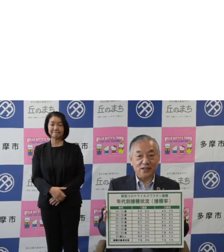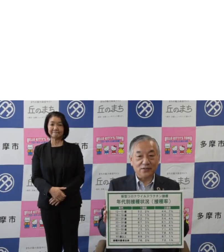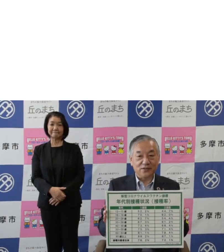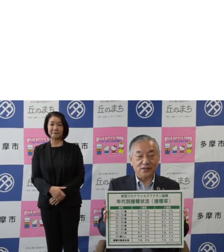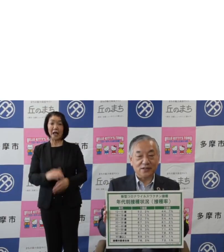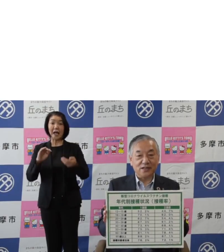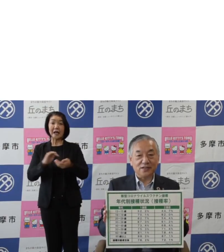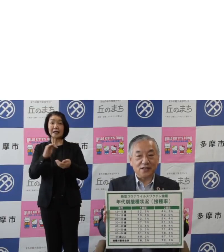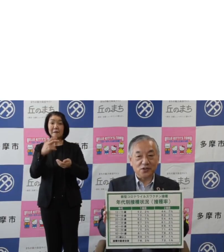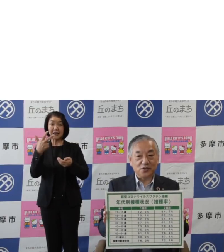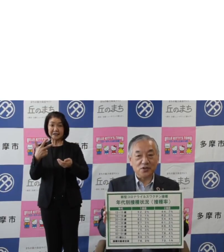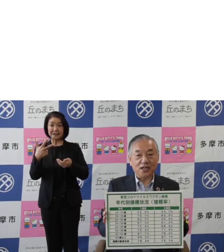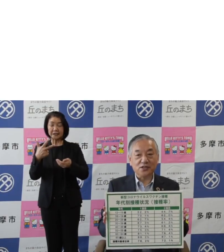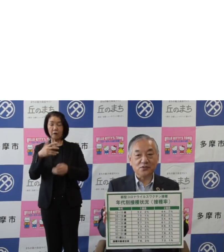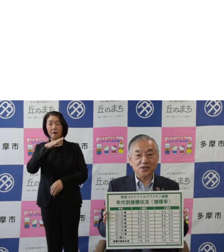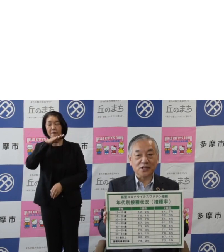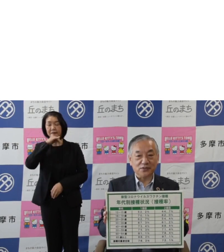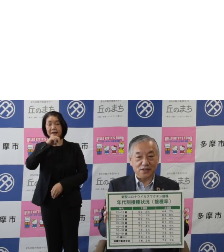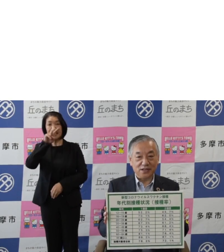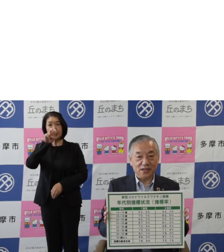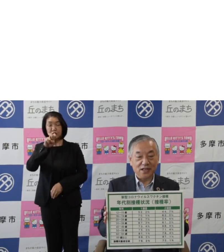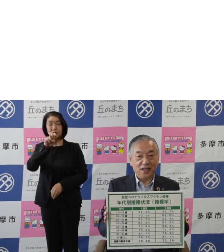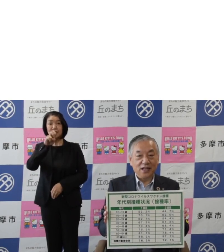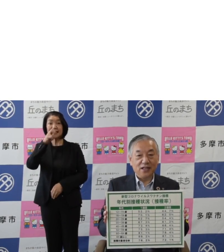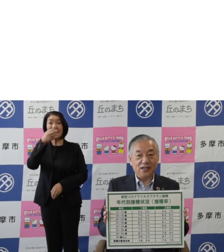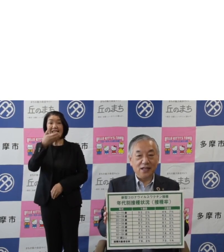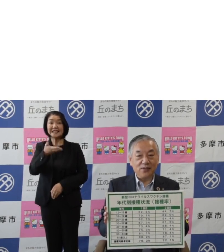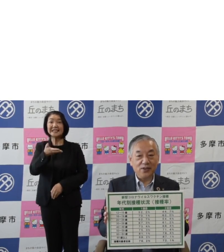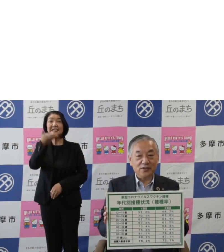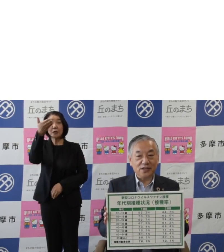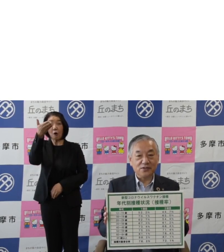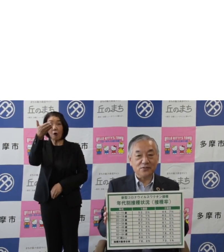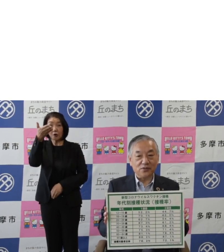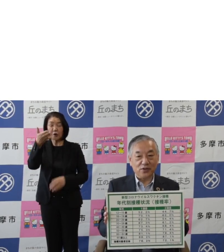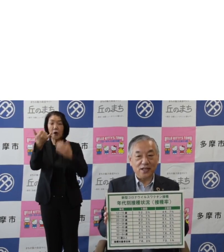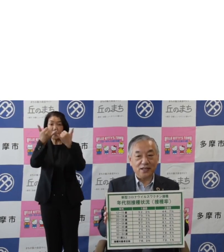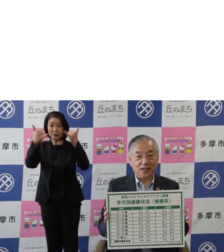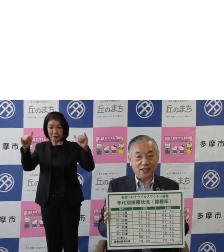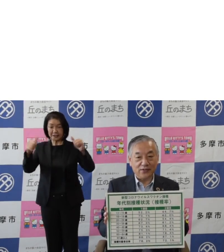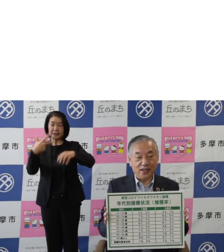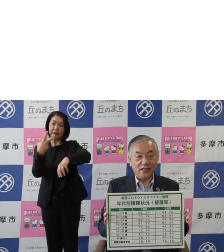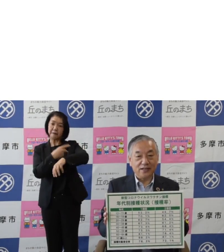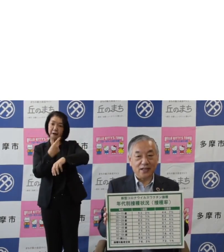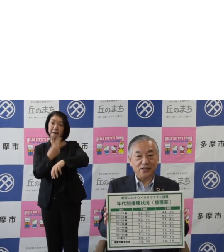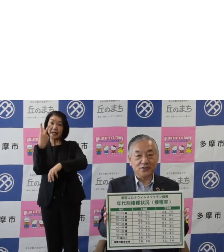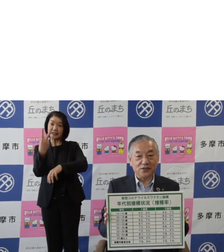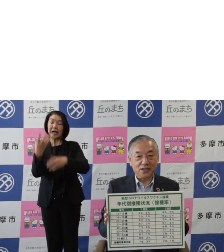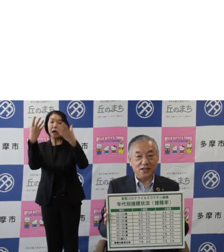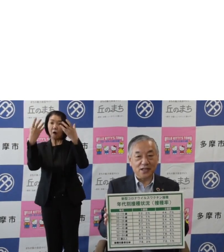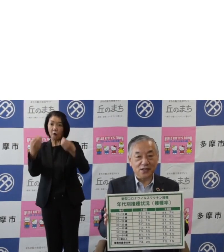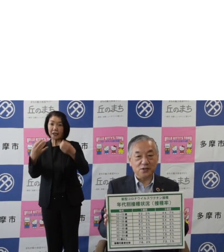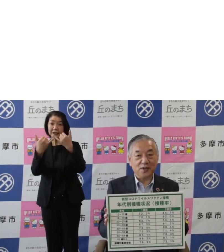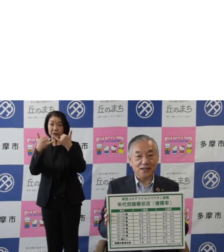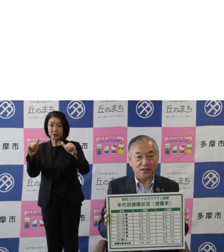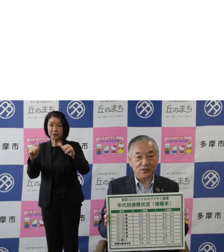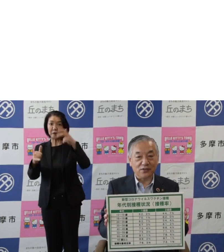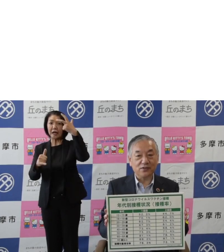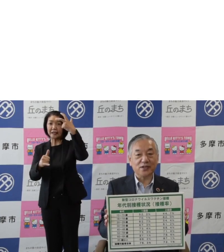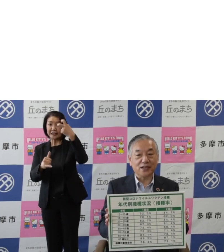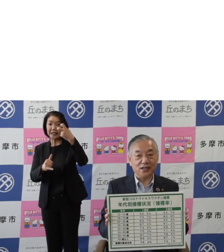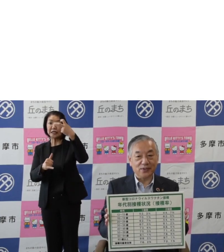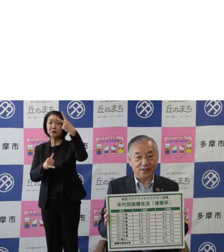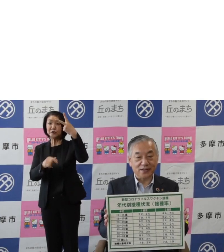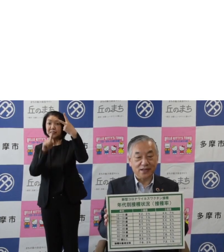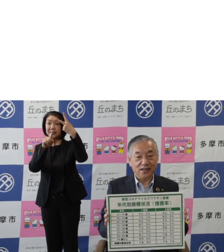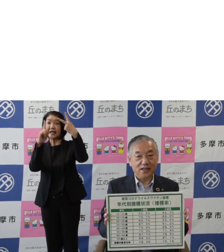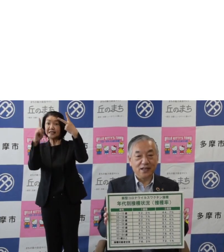多摩市の全接種対象者のうち2回目の接種を終えられた方は 72.1%